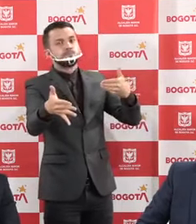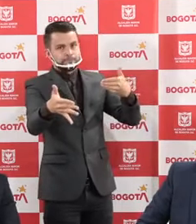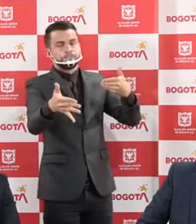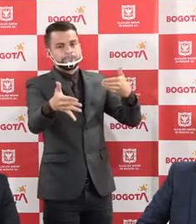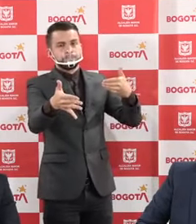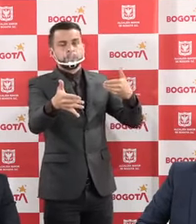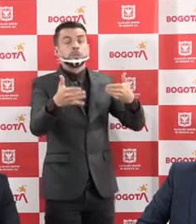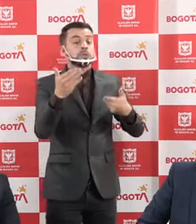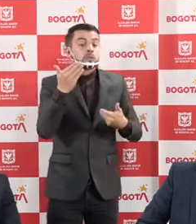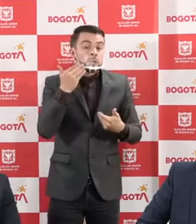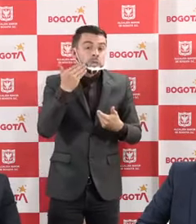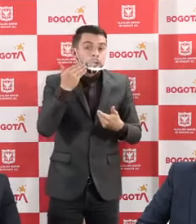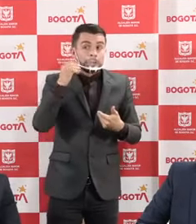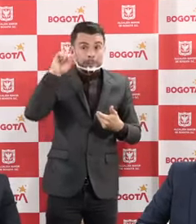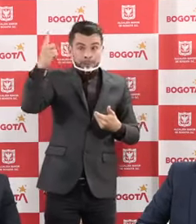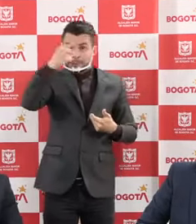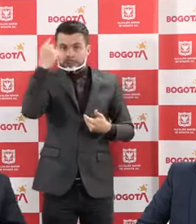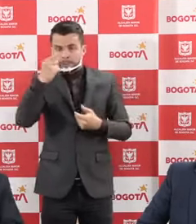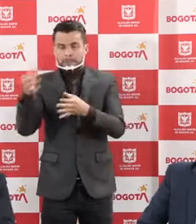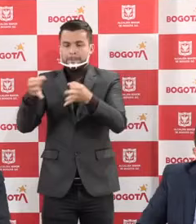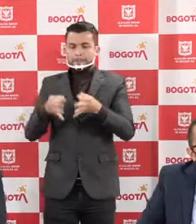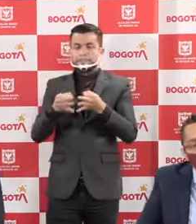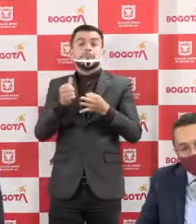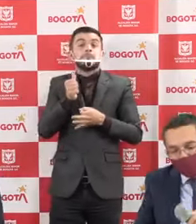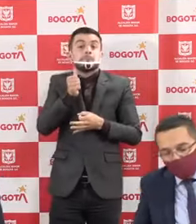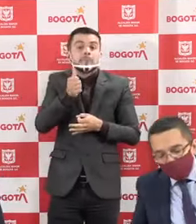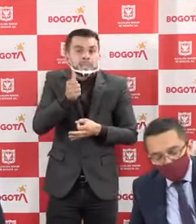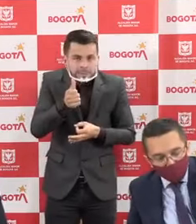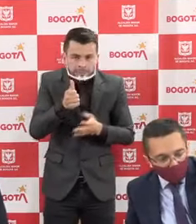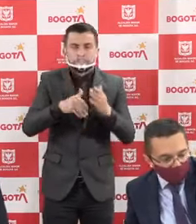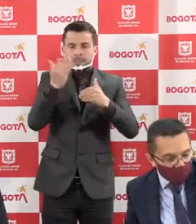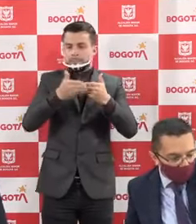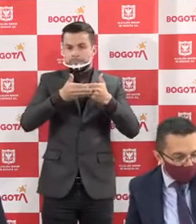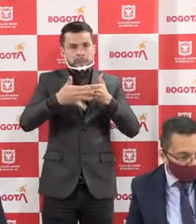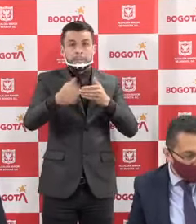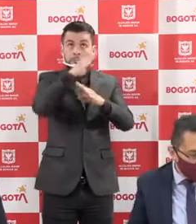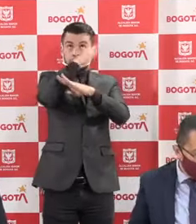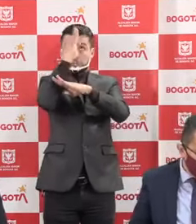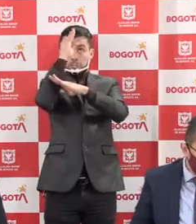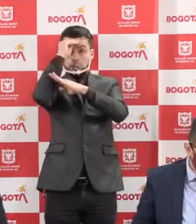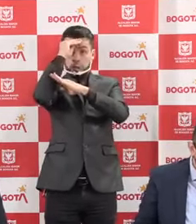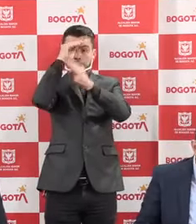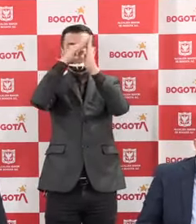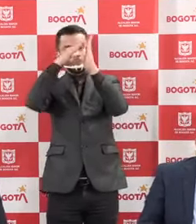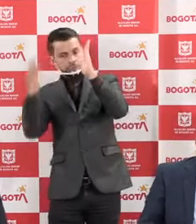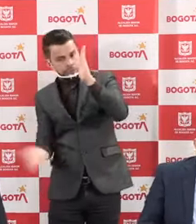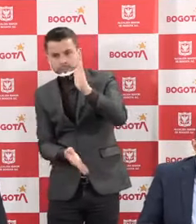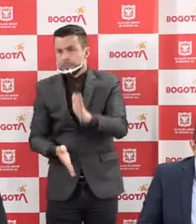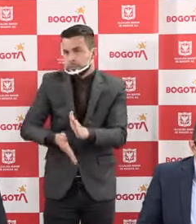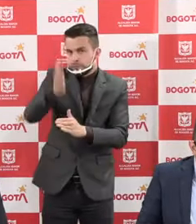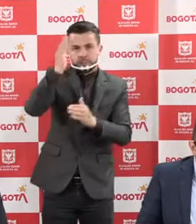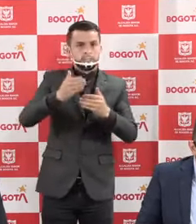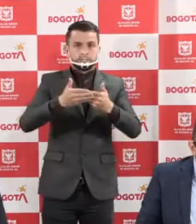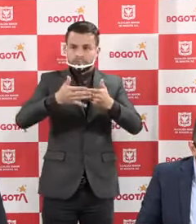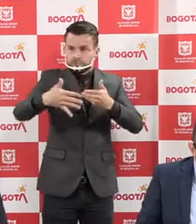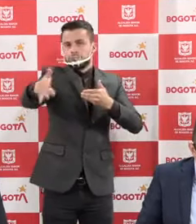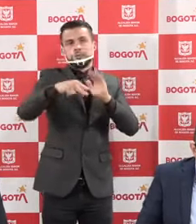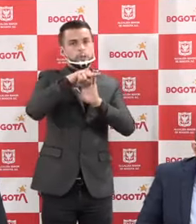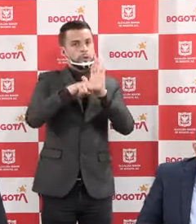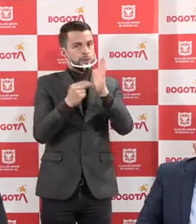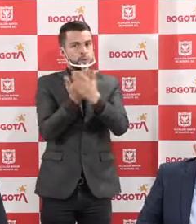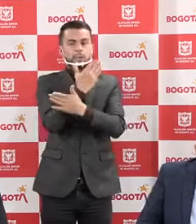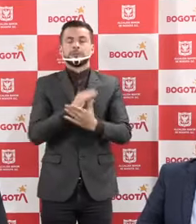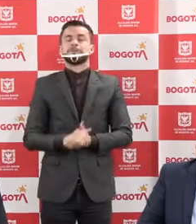de el día de mañana a las 00 horas nos preguntan por un tema desde las redes